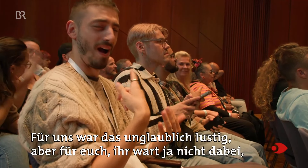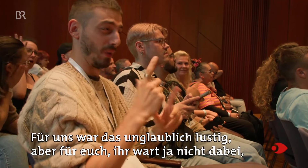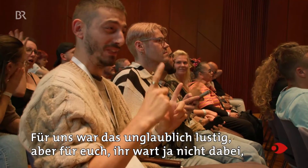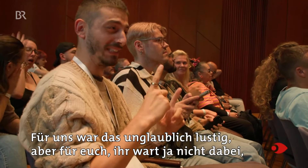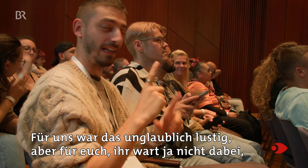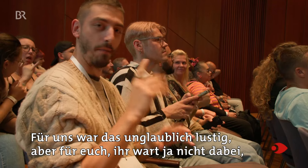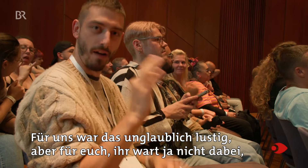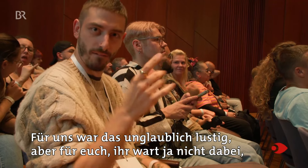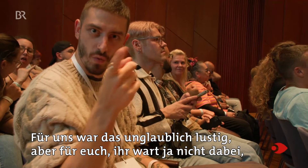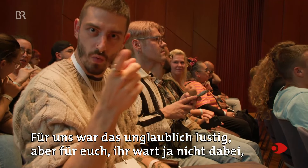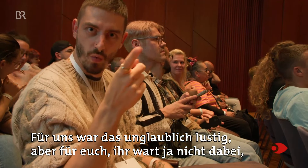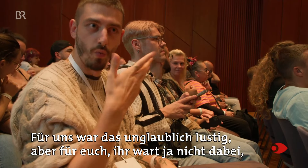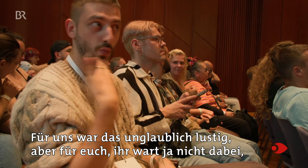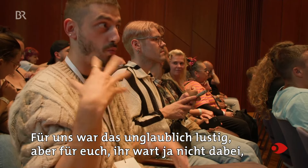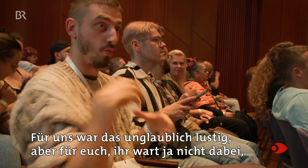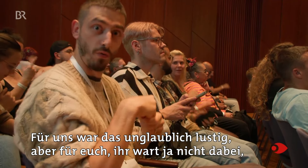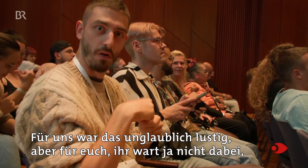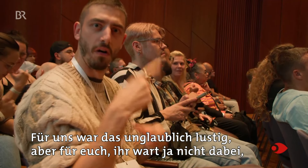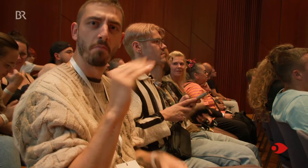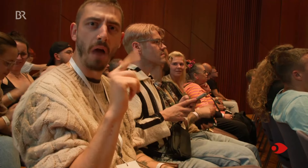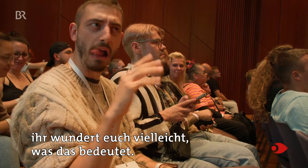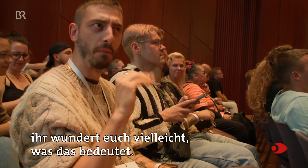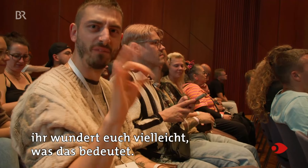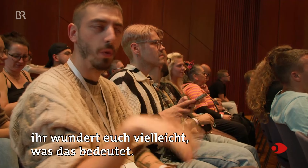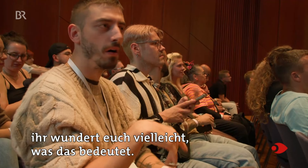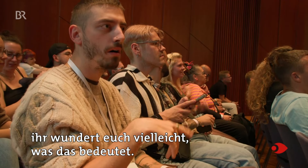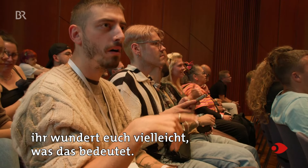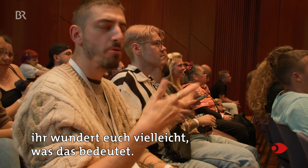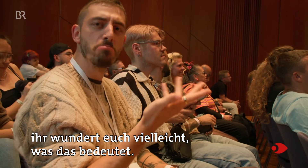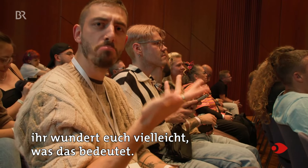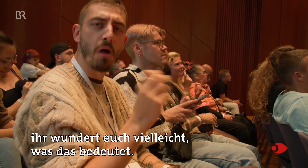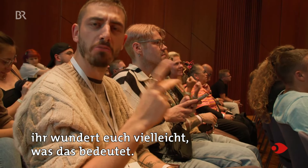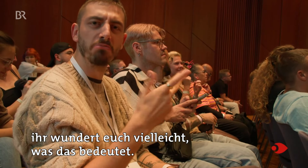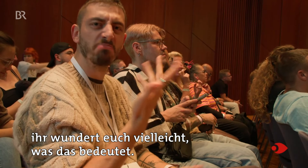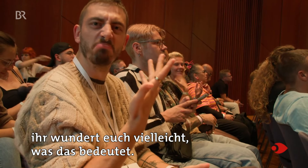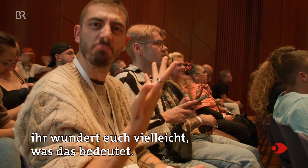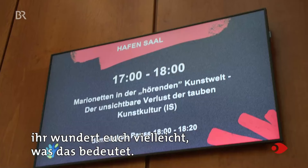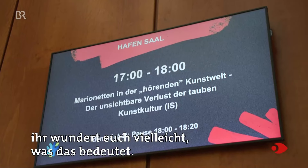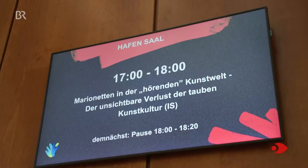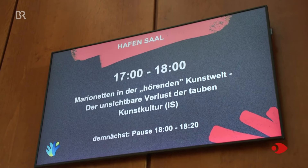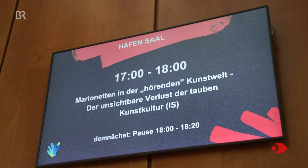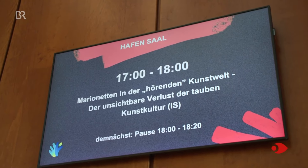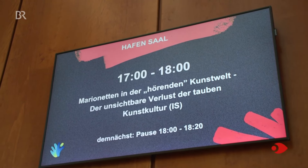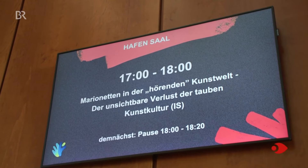uns war das unglaublich lustig, aber für euch, ihr wart ja nicht dabei. Ihr wundert euch vielleicht, was das bedeutet.